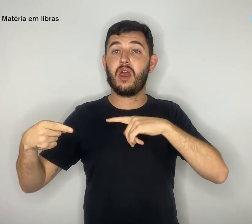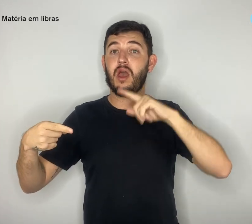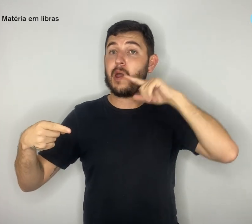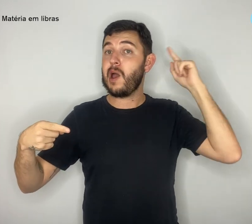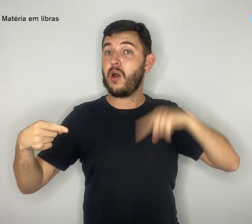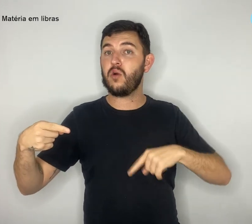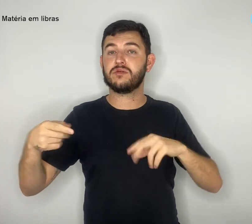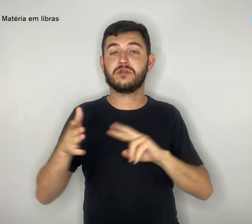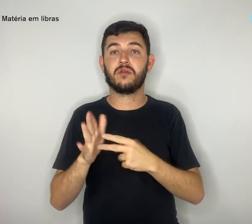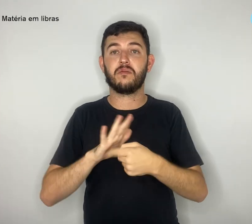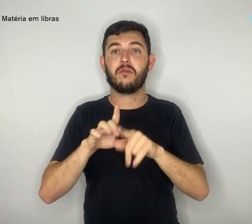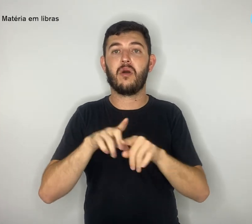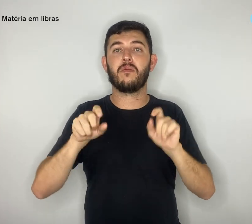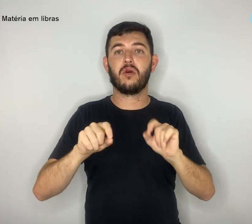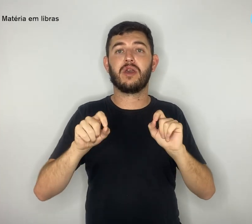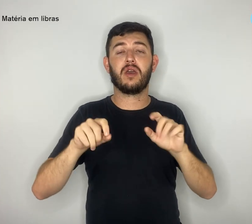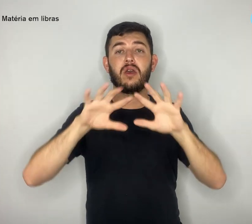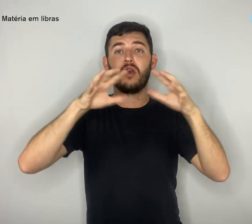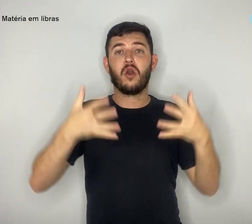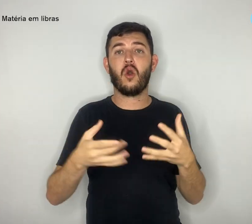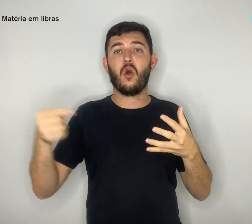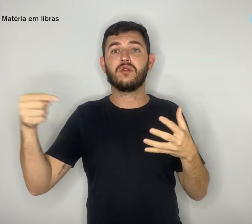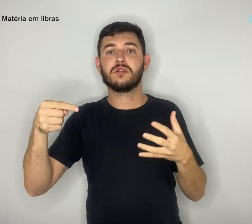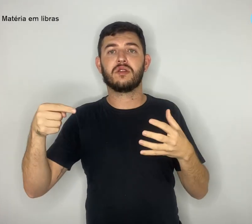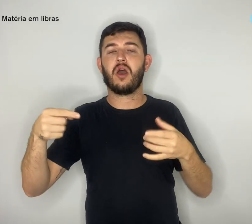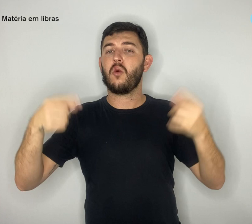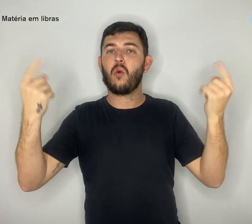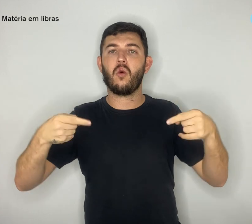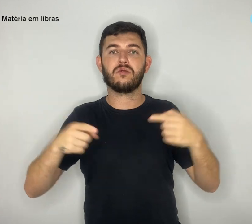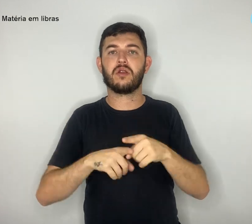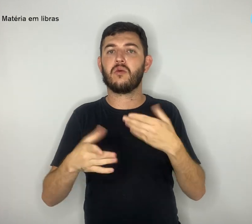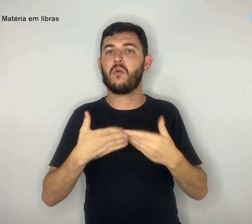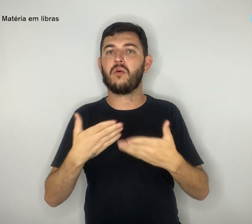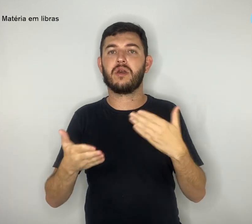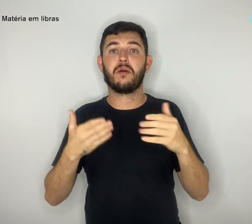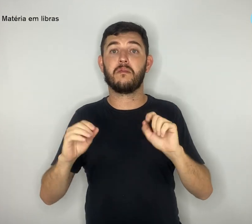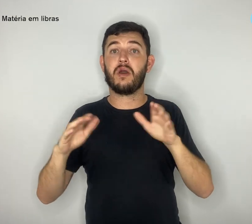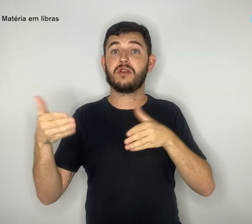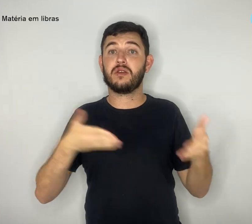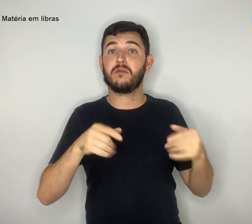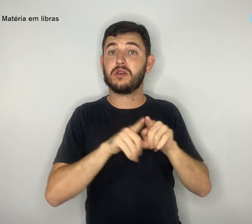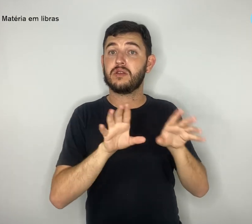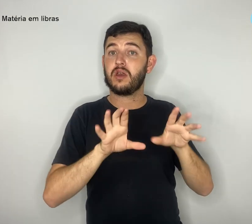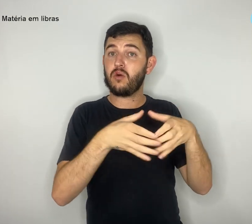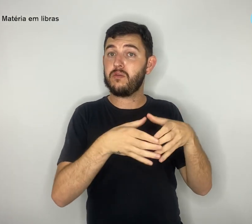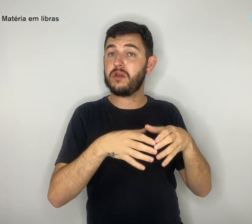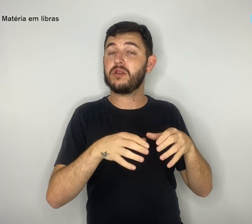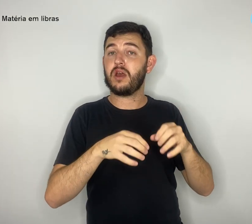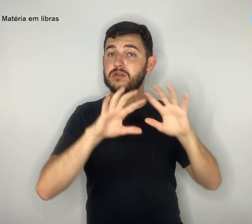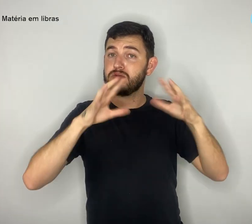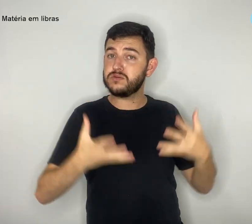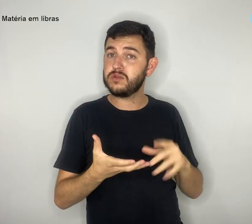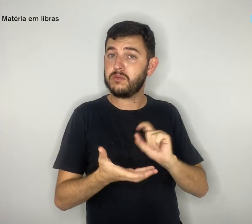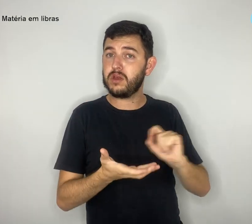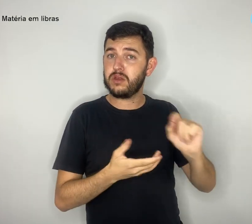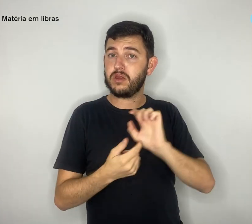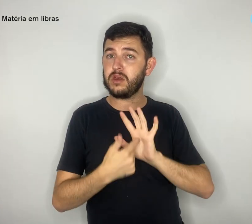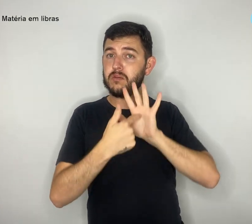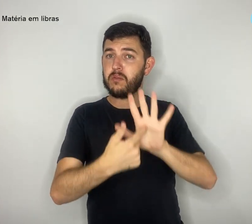qualquer um dos participantes da comunidade internacional que demonstre independência e defenda